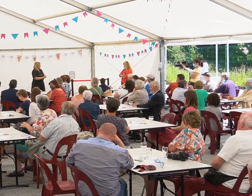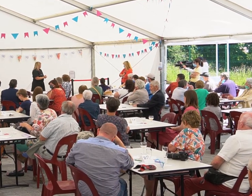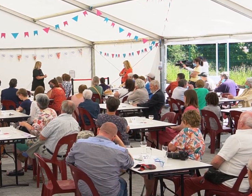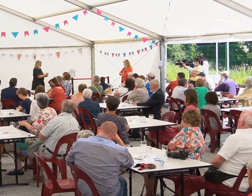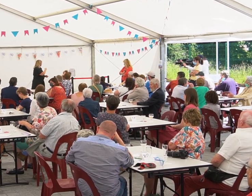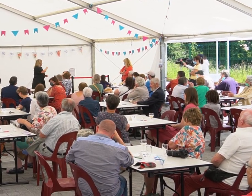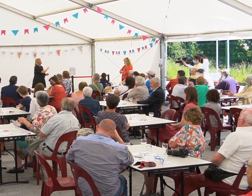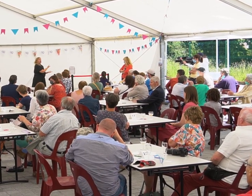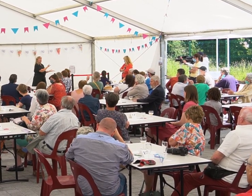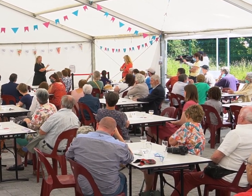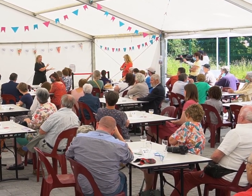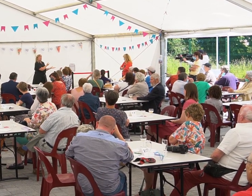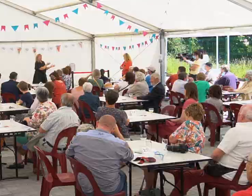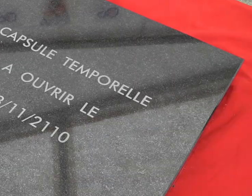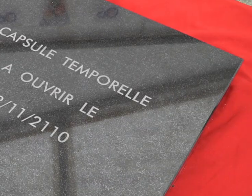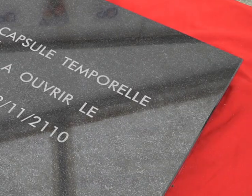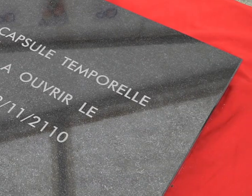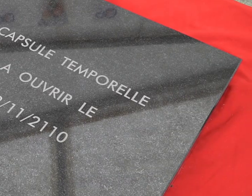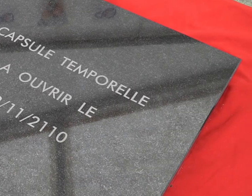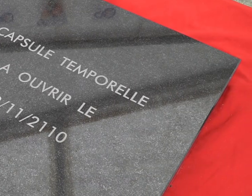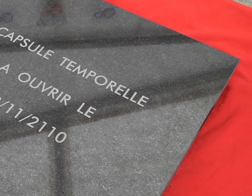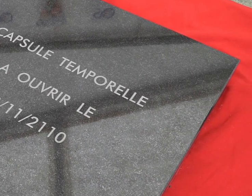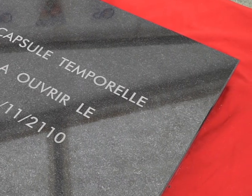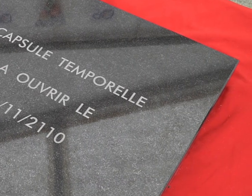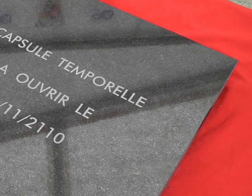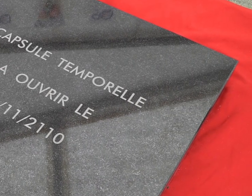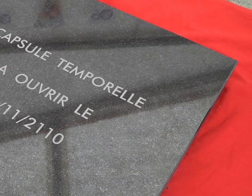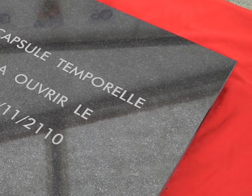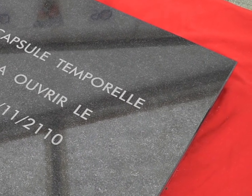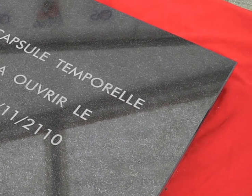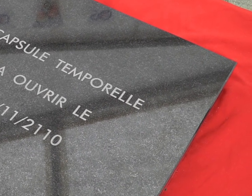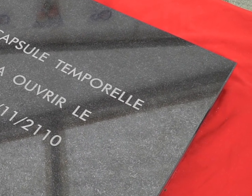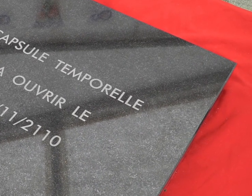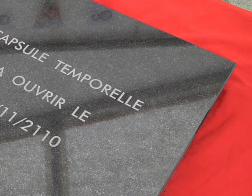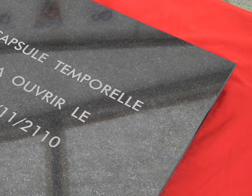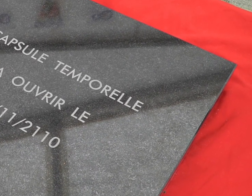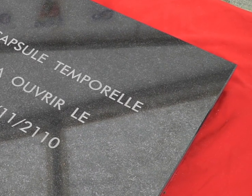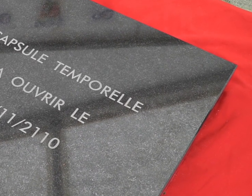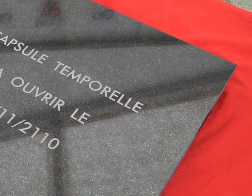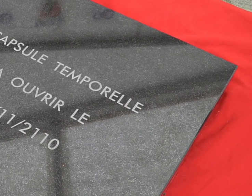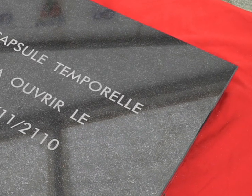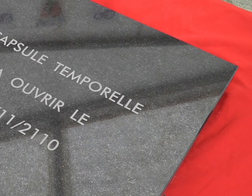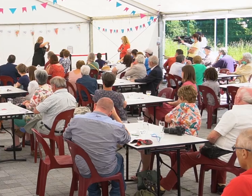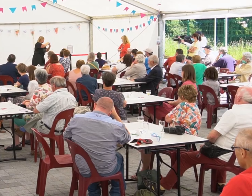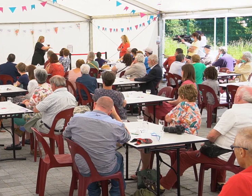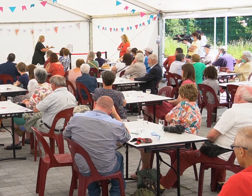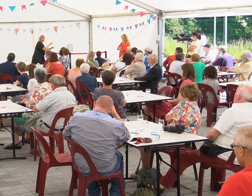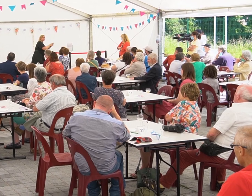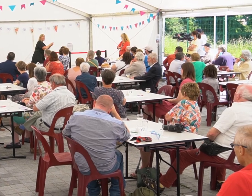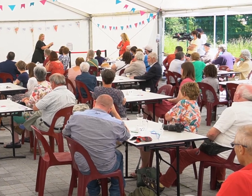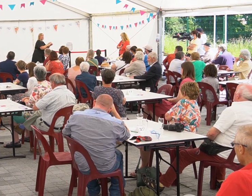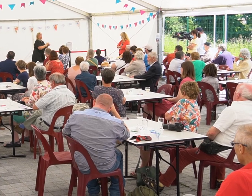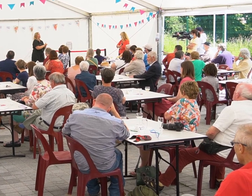ou autre chose. Non, c'est le trou pour tout à l'heure accueillir cette capsule temporelle dont on va parler tout à l'heure. Et